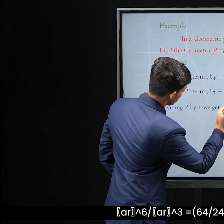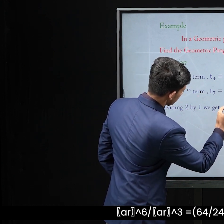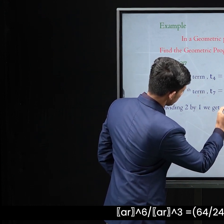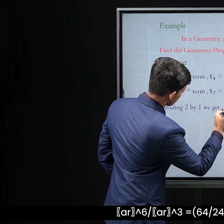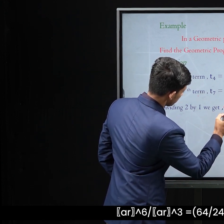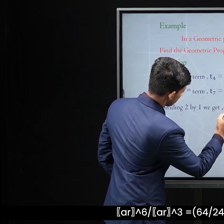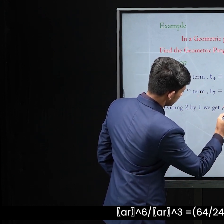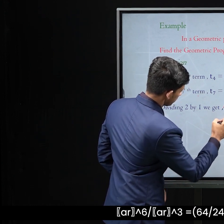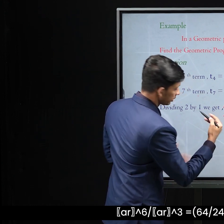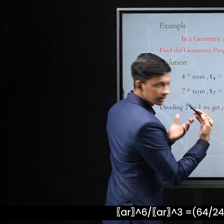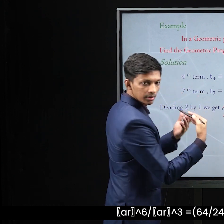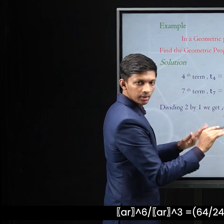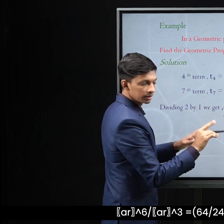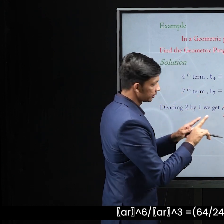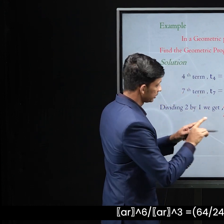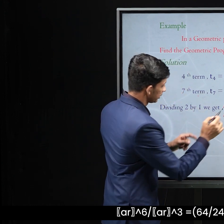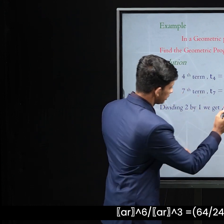64/243/8/9 ಇಸ್ಕ್ವಲ್ ಟು